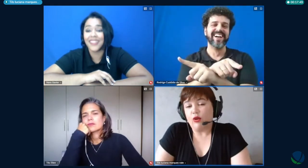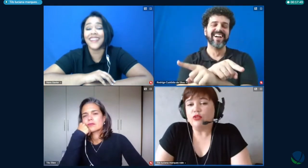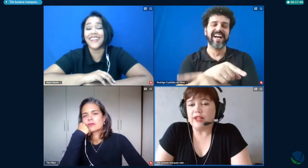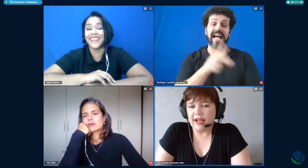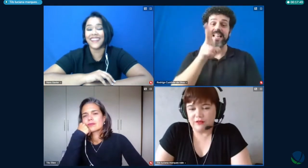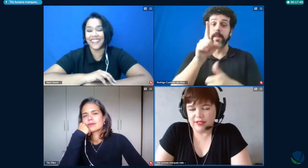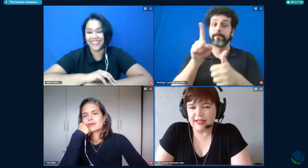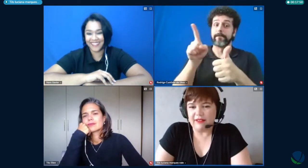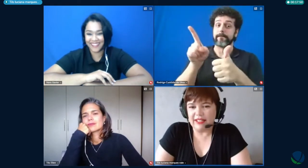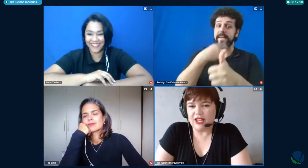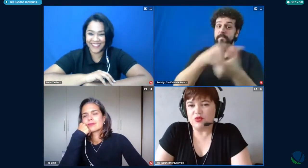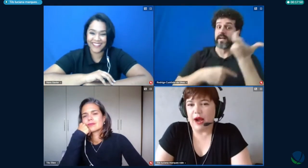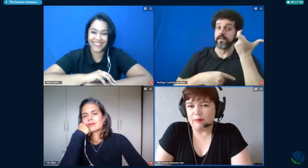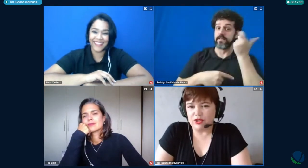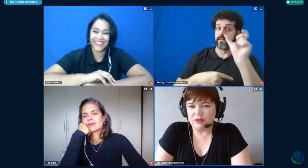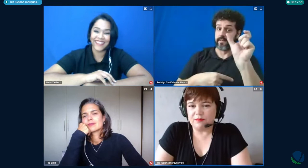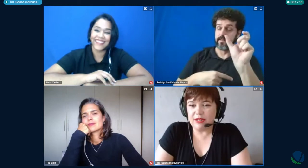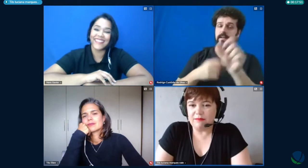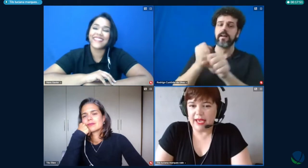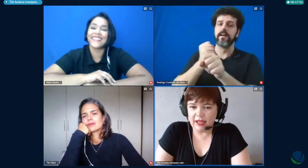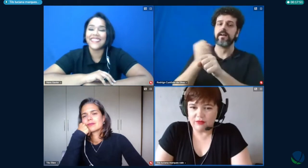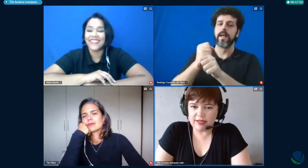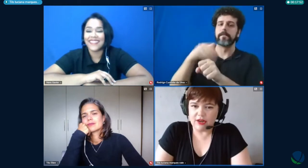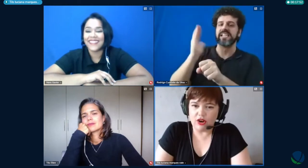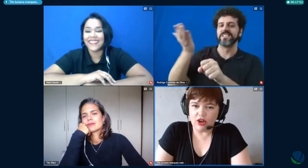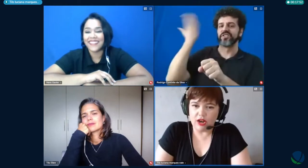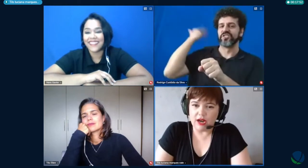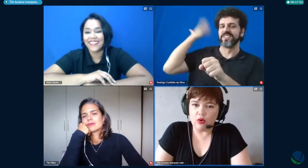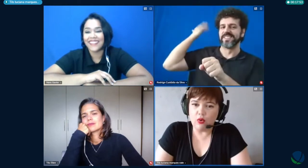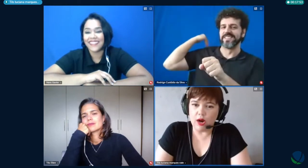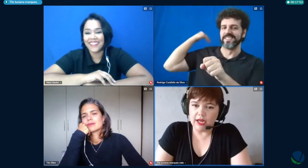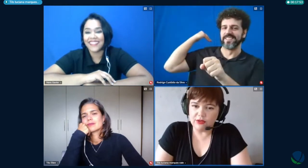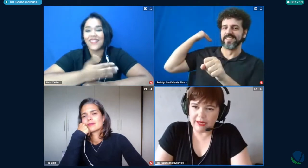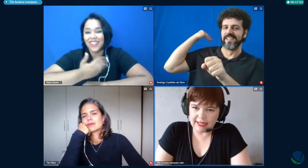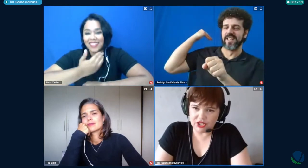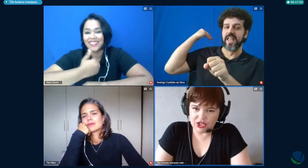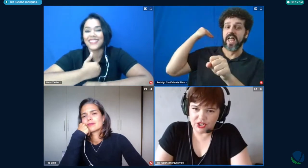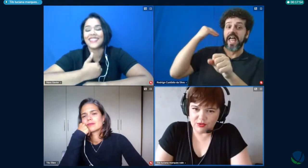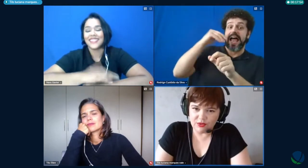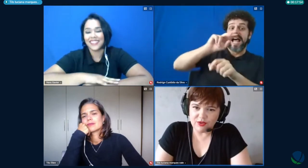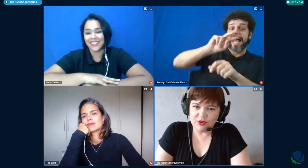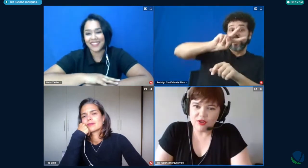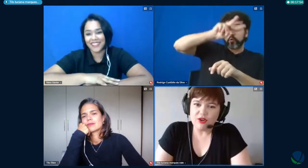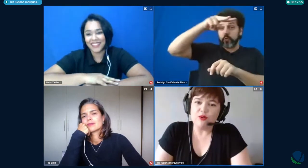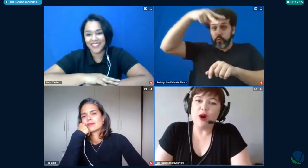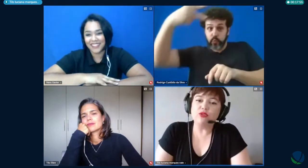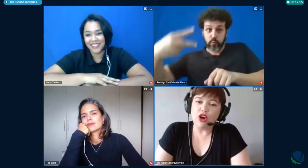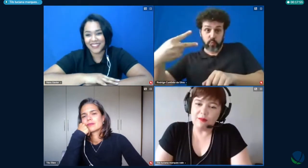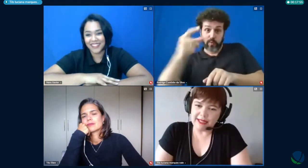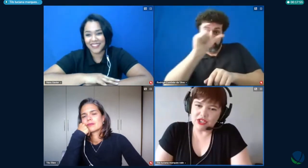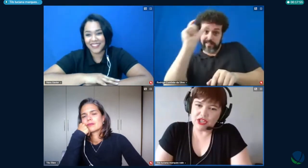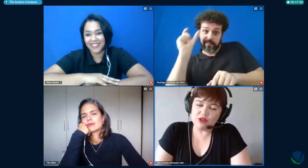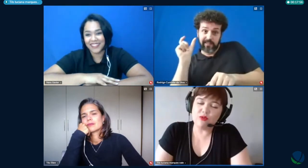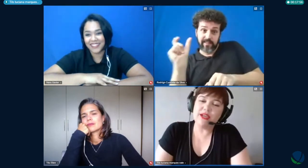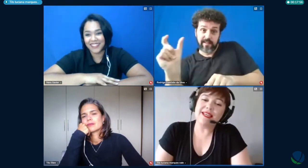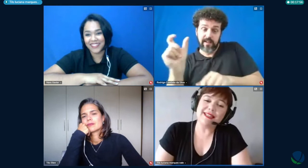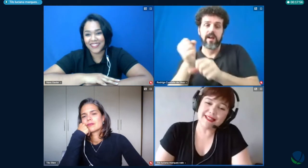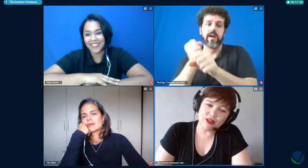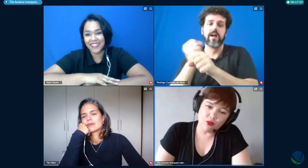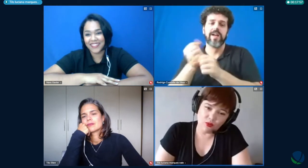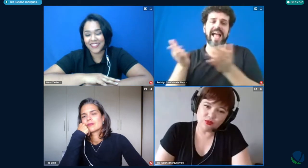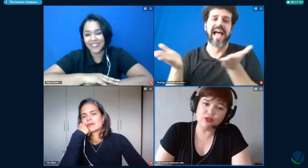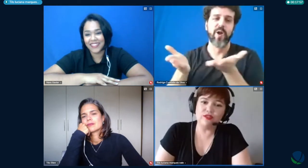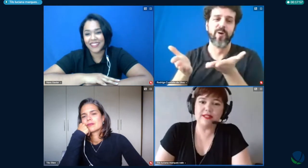É o contrário, você, na verdade, o APOD. Primeiro você coloca o ano mais antigo, o autor mais antigo e,